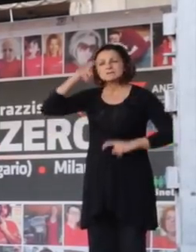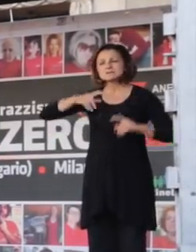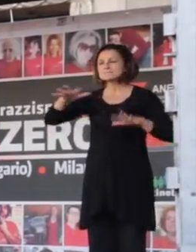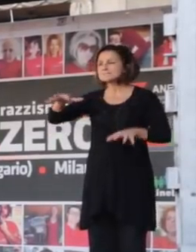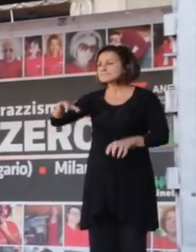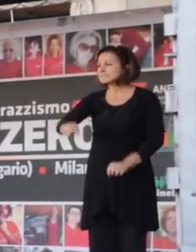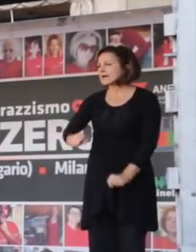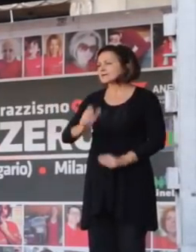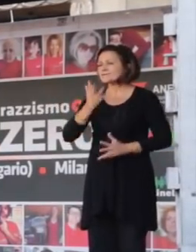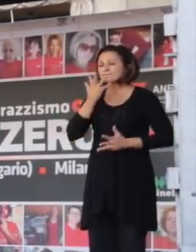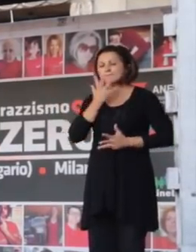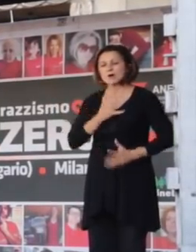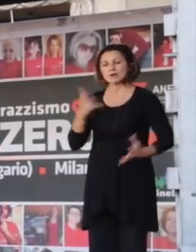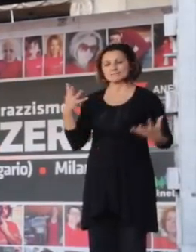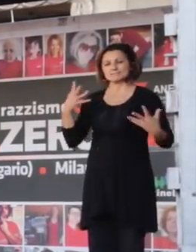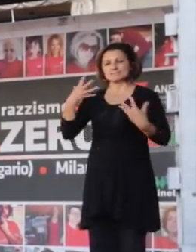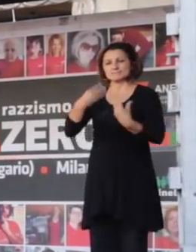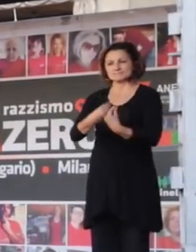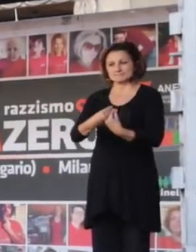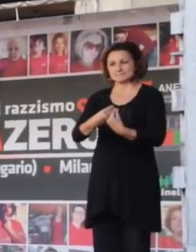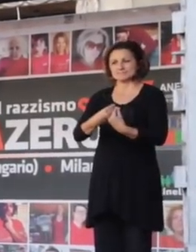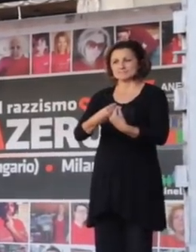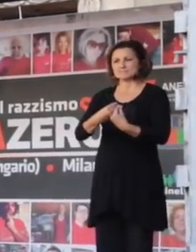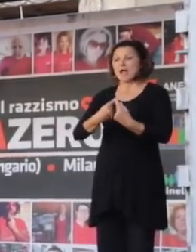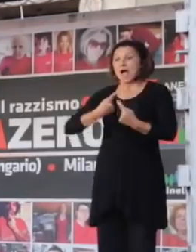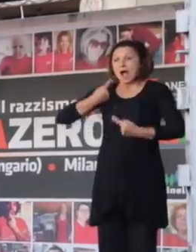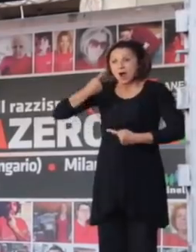stare insieme